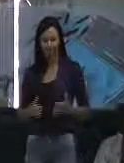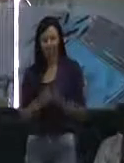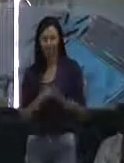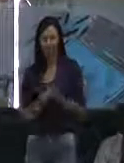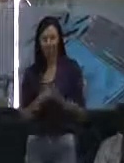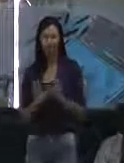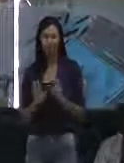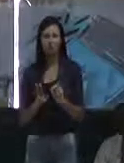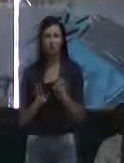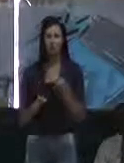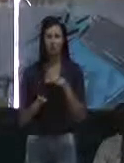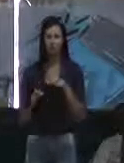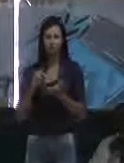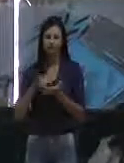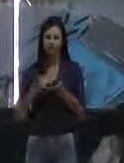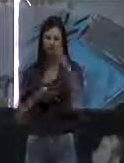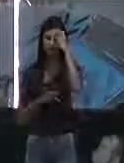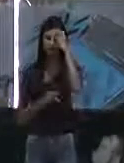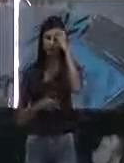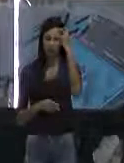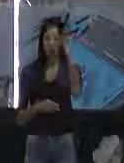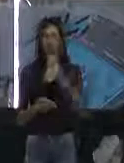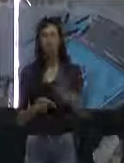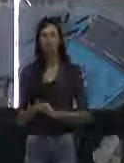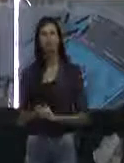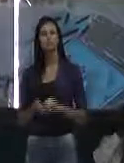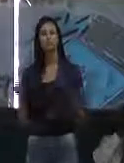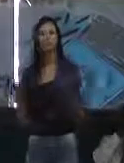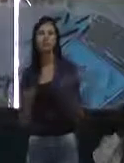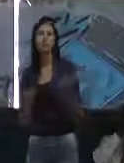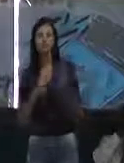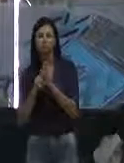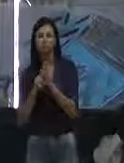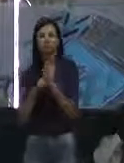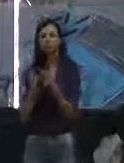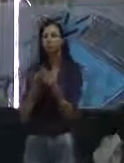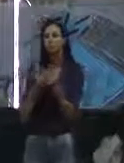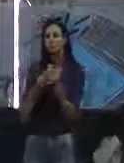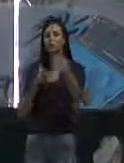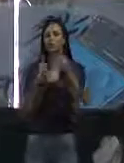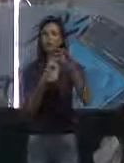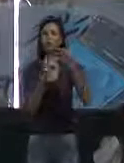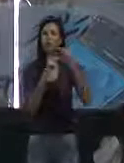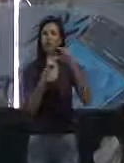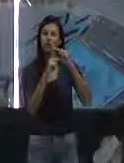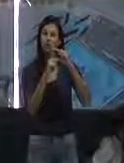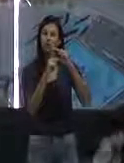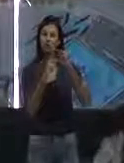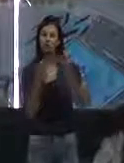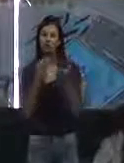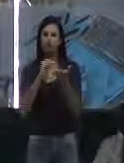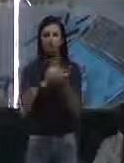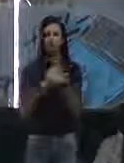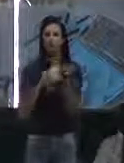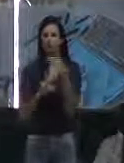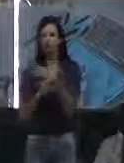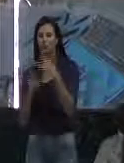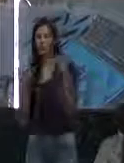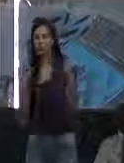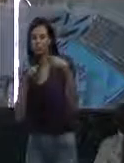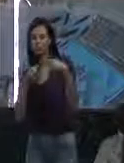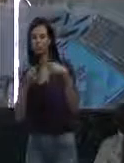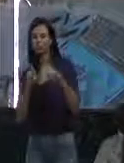pela intelectual. Agora vamos analisar a origem da palavra e atribuí-la a um novo olhar para a